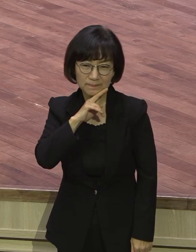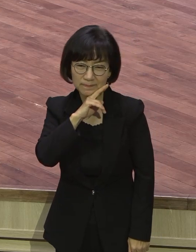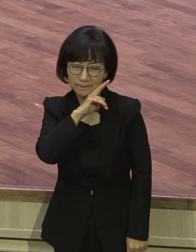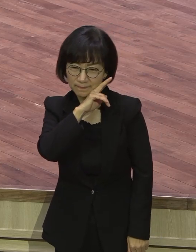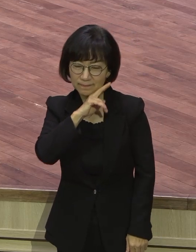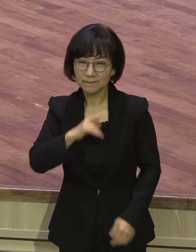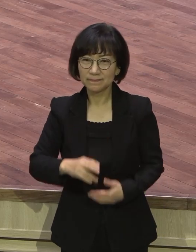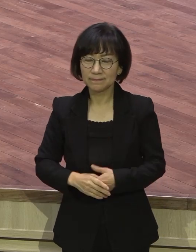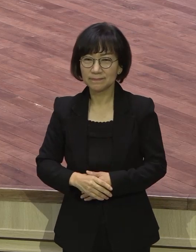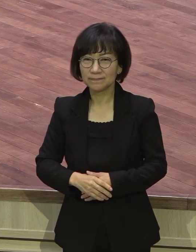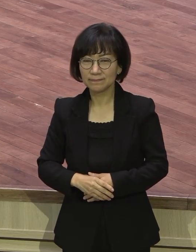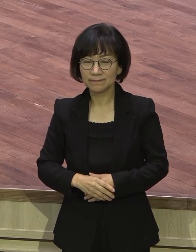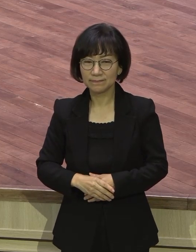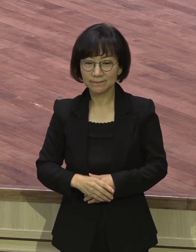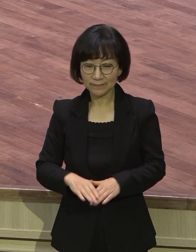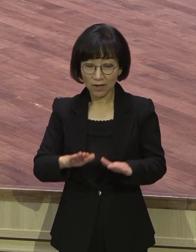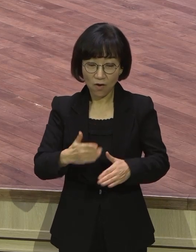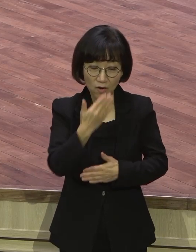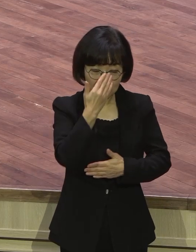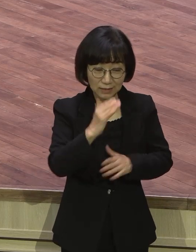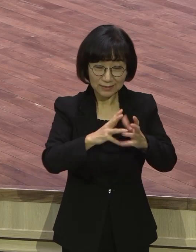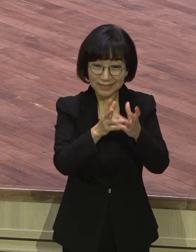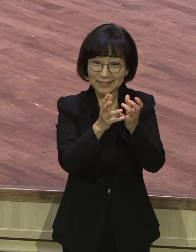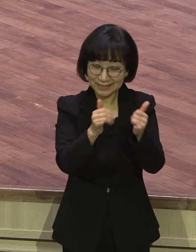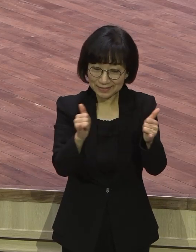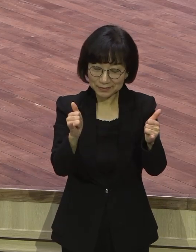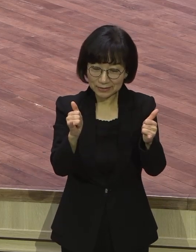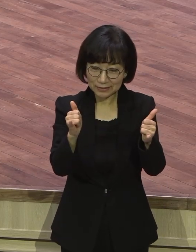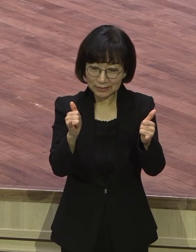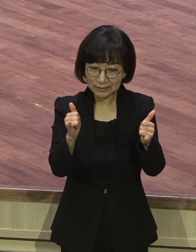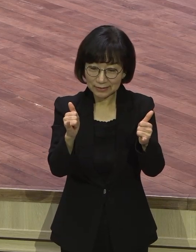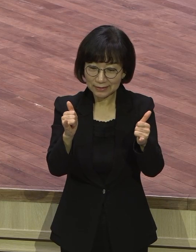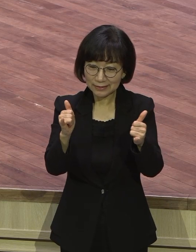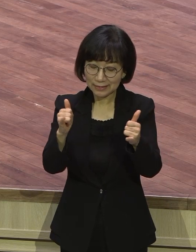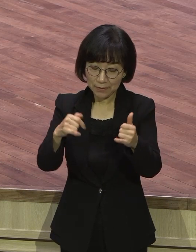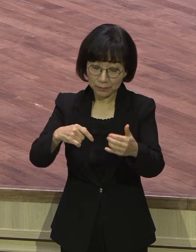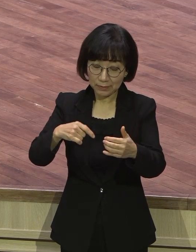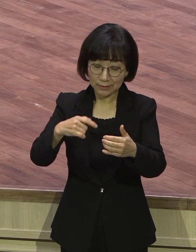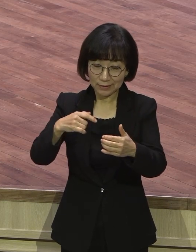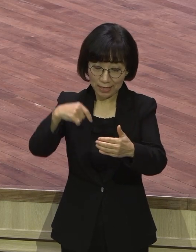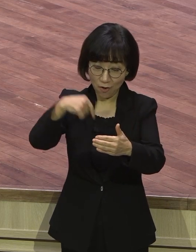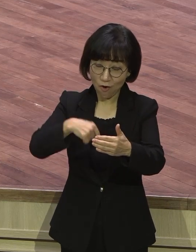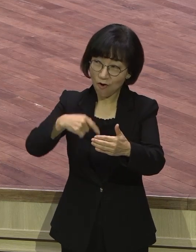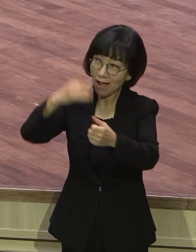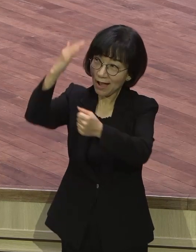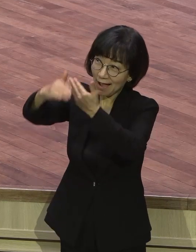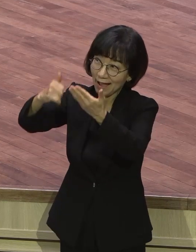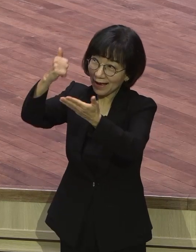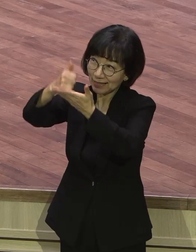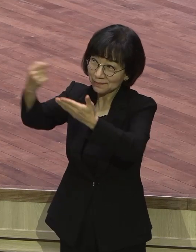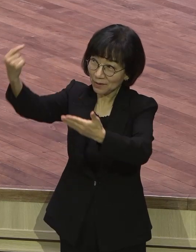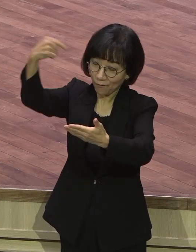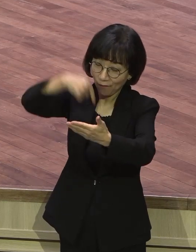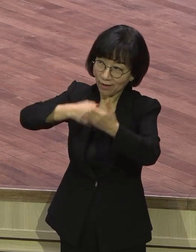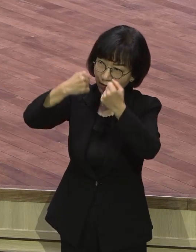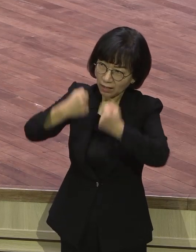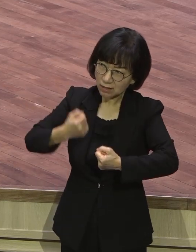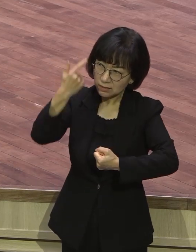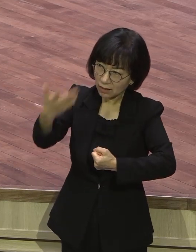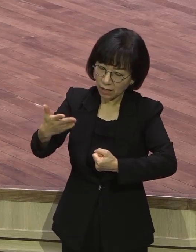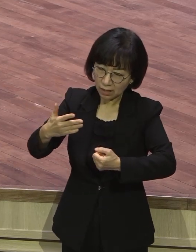이스라엘 백성들은요 영적으로 자신들 안에 하나님이 지금 계신가 안 계신가 갈등을 하고 있는